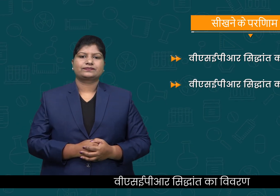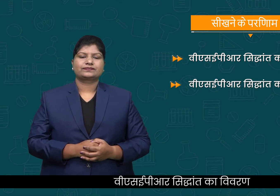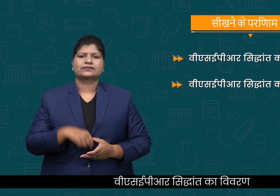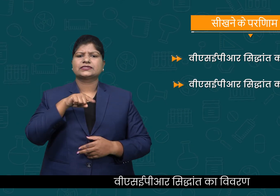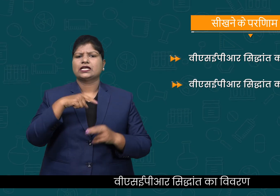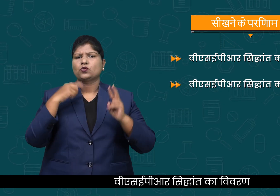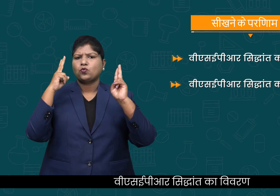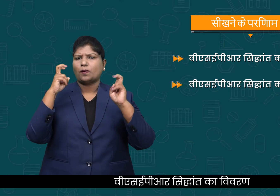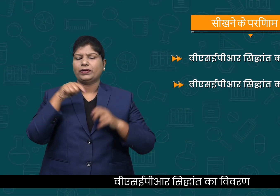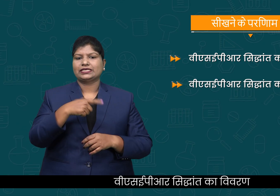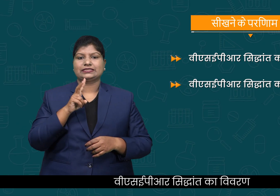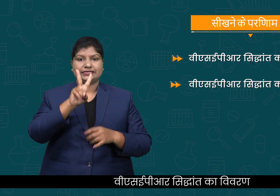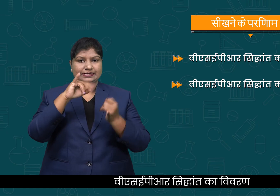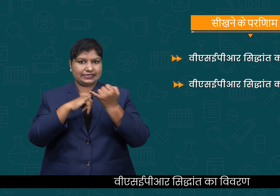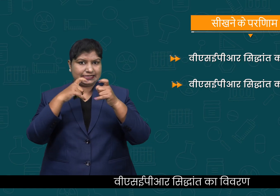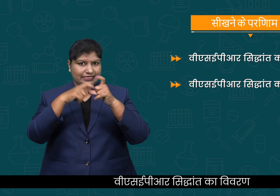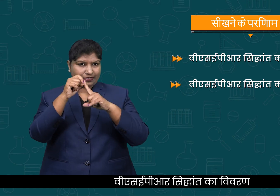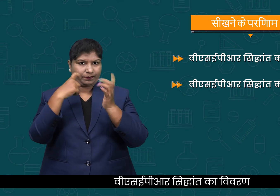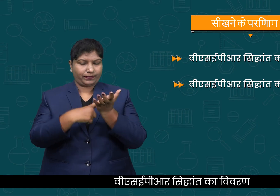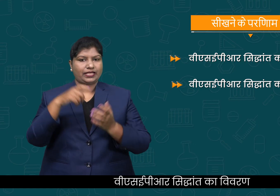VSPR सिद्धांत का विवरण,